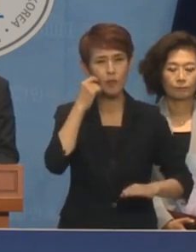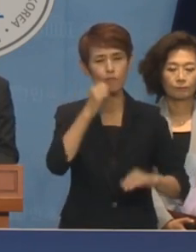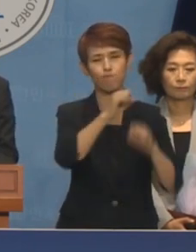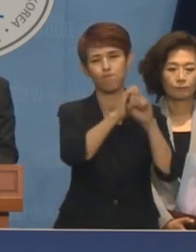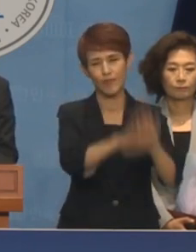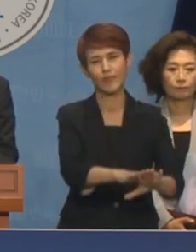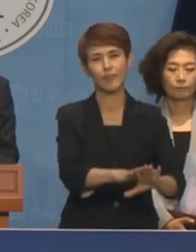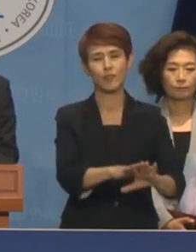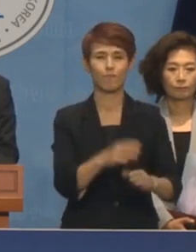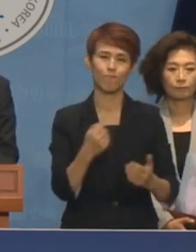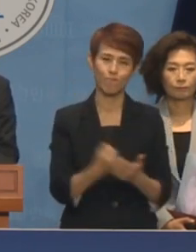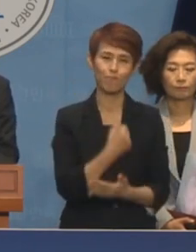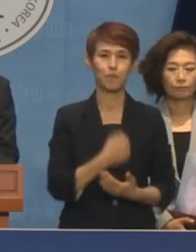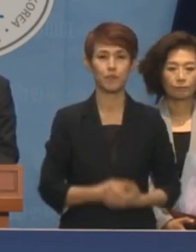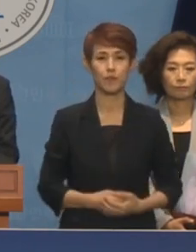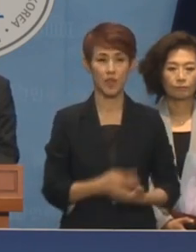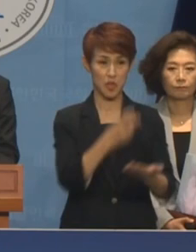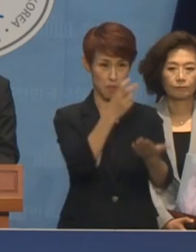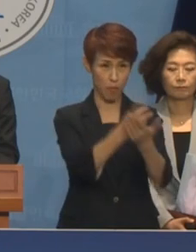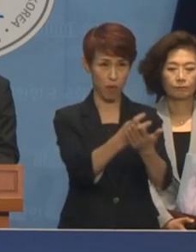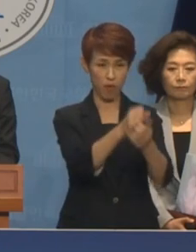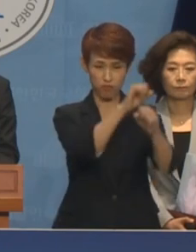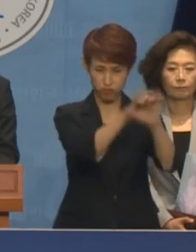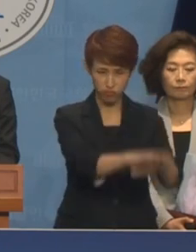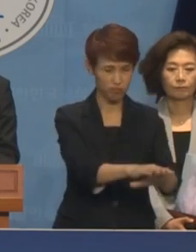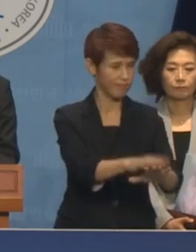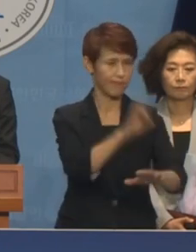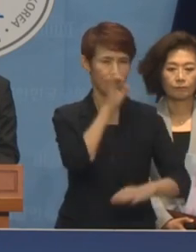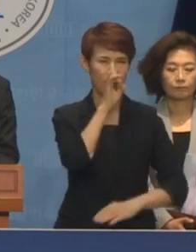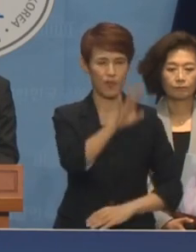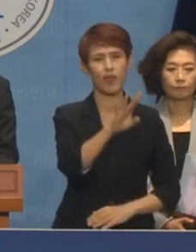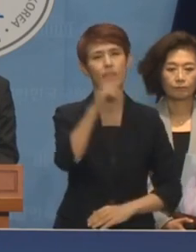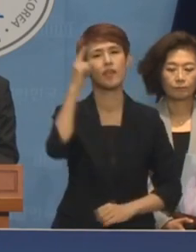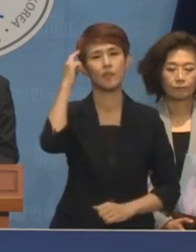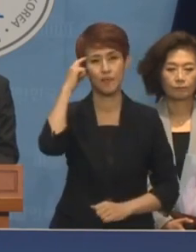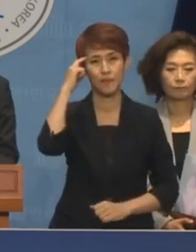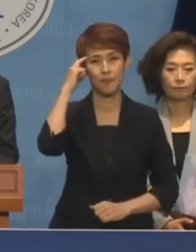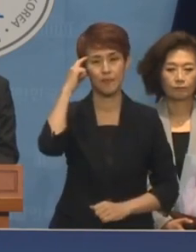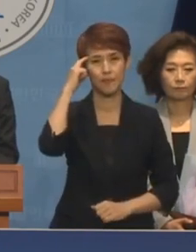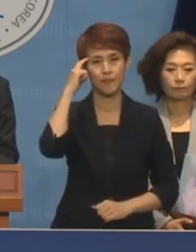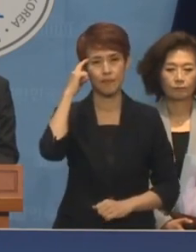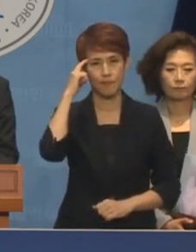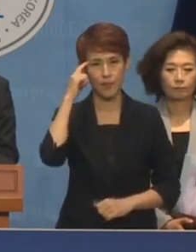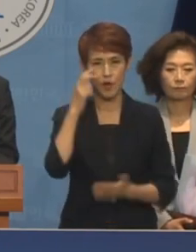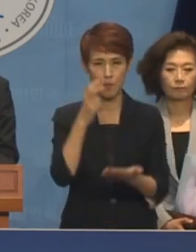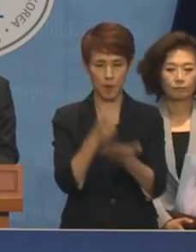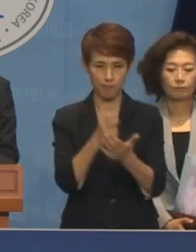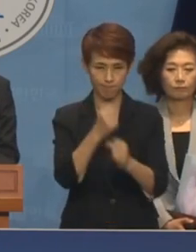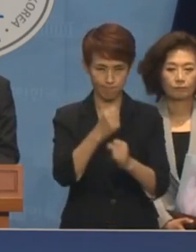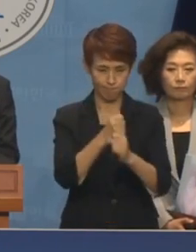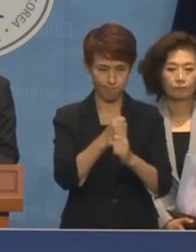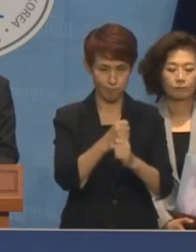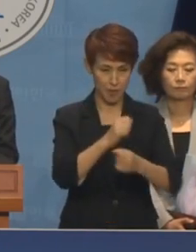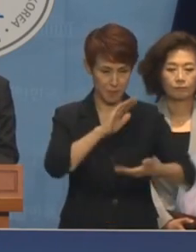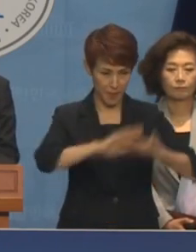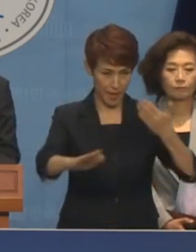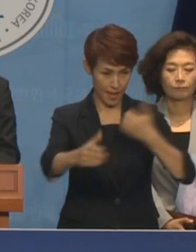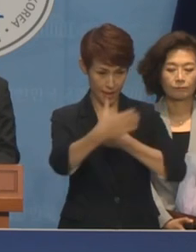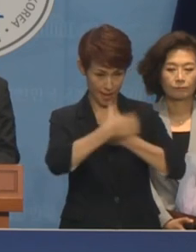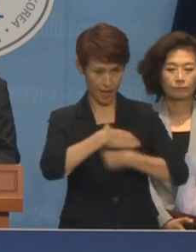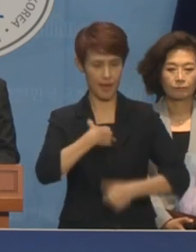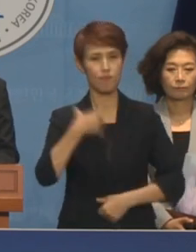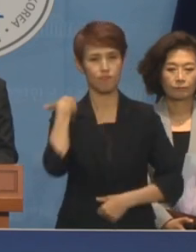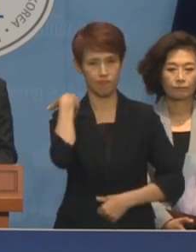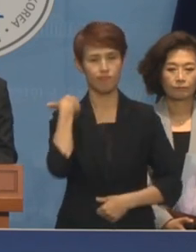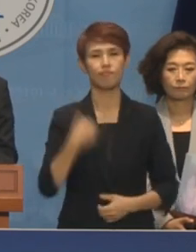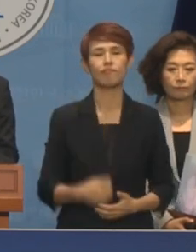알게 됐습니다. 이 법안이 이대로 묻히면 안 된다는 안타까움과 함께 입법 달리기의 취지에 적극 공감해 제가